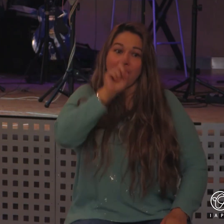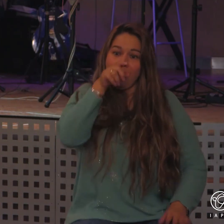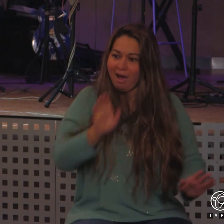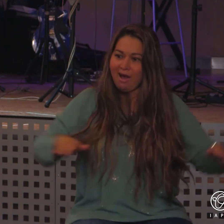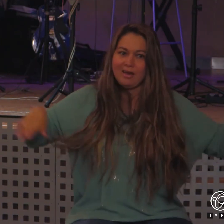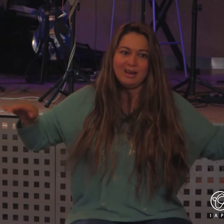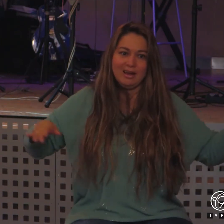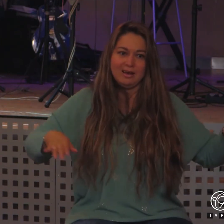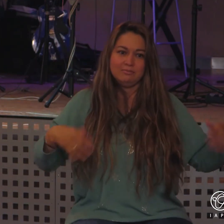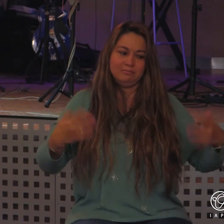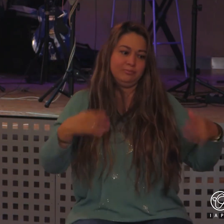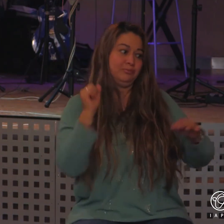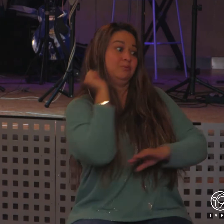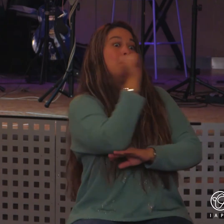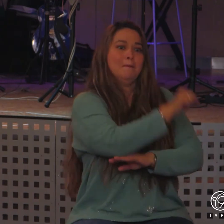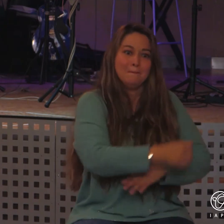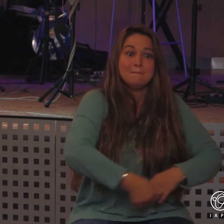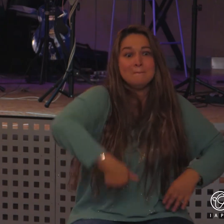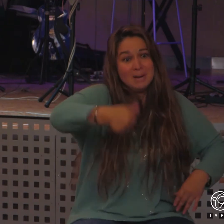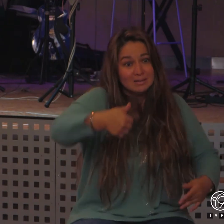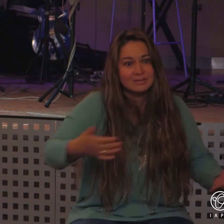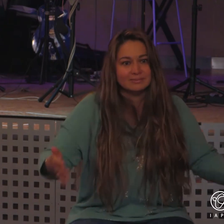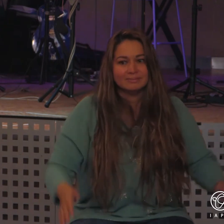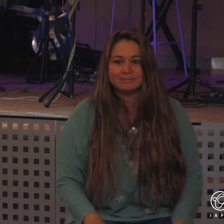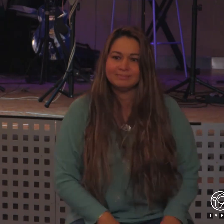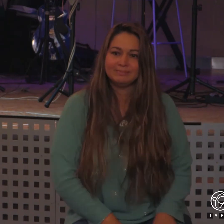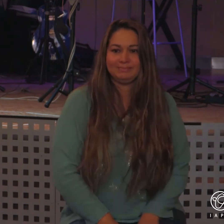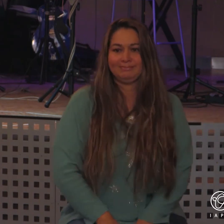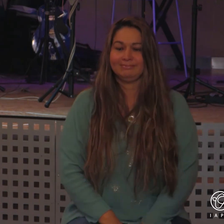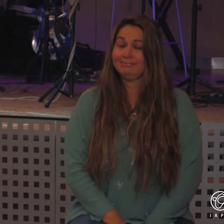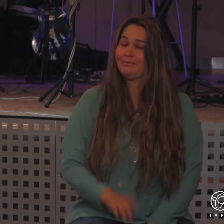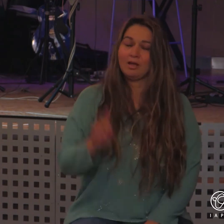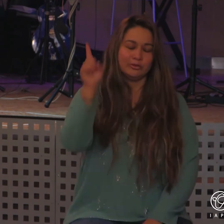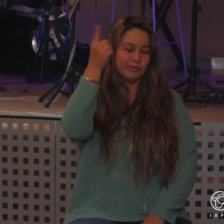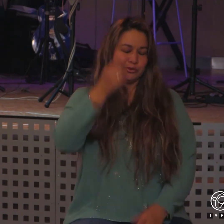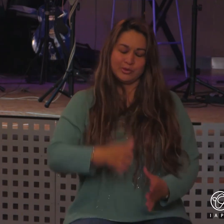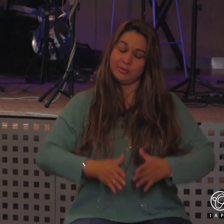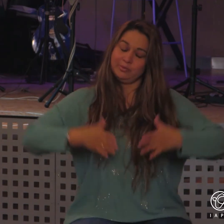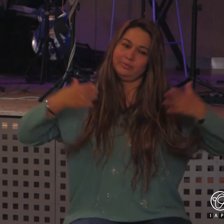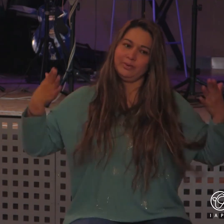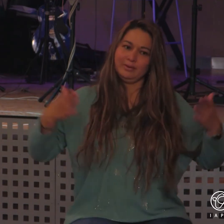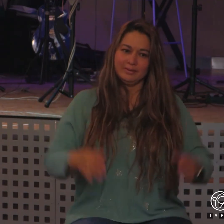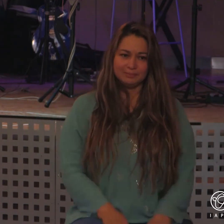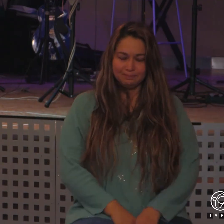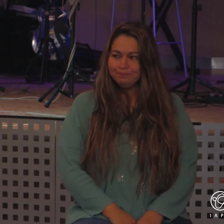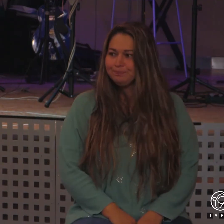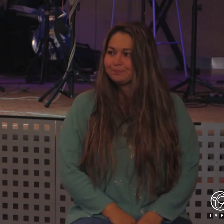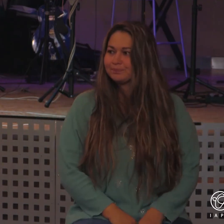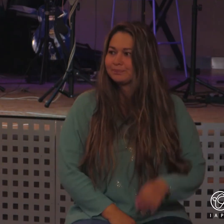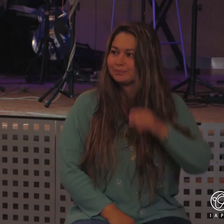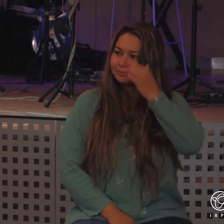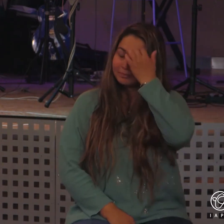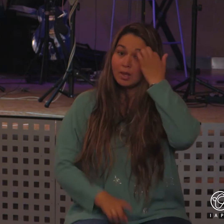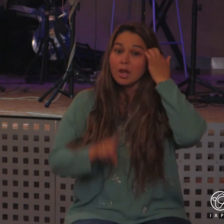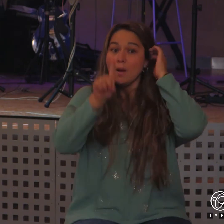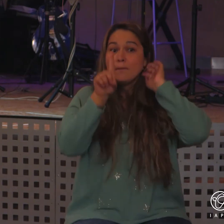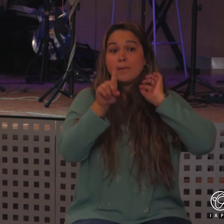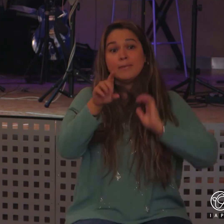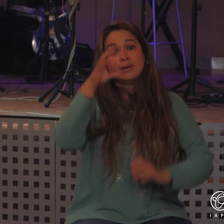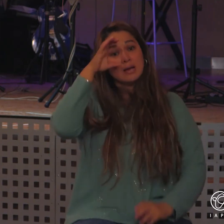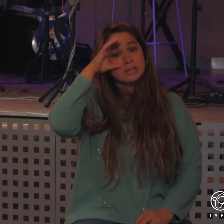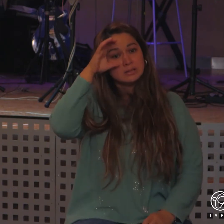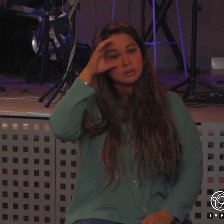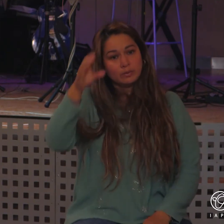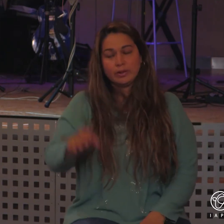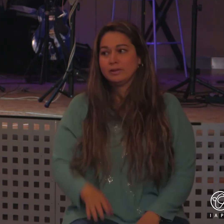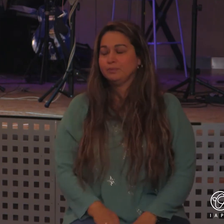que cualquier águila y que todas las águilas juntas. Ese es nuestro Dios. Por eso, Primera de Samuel, porque